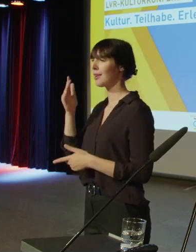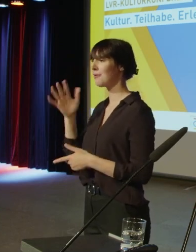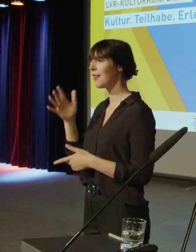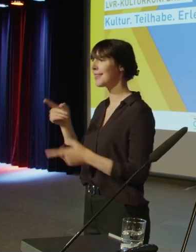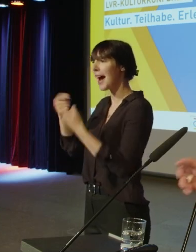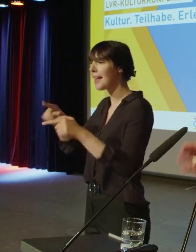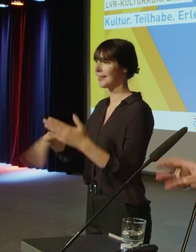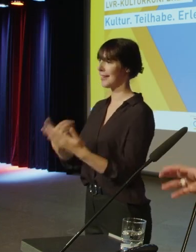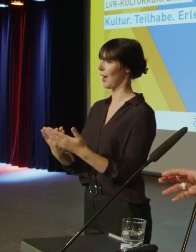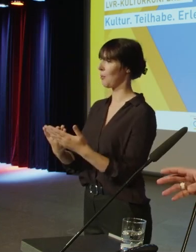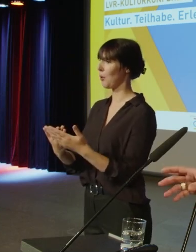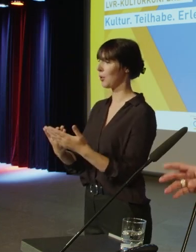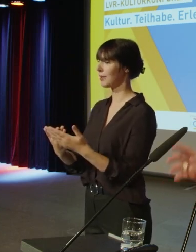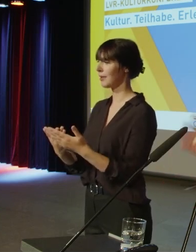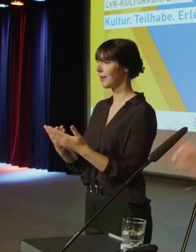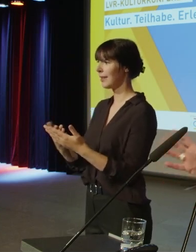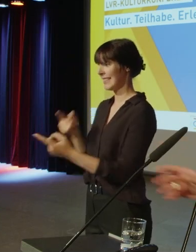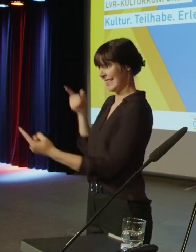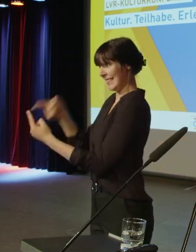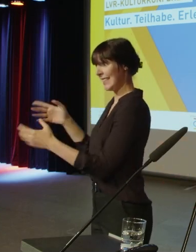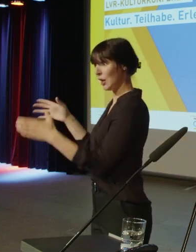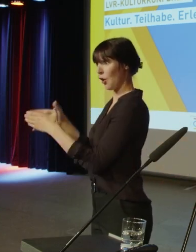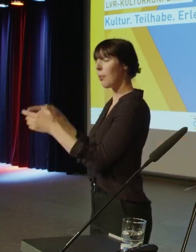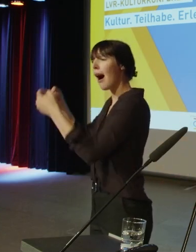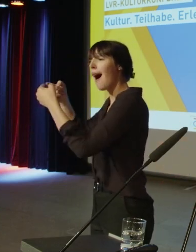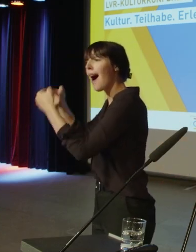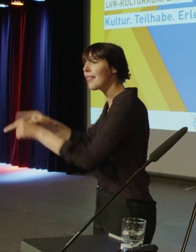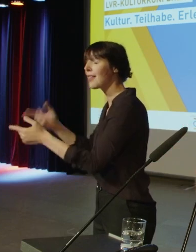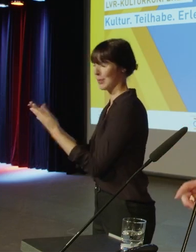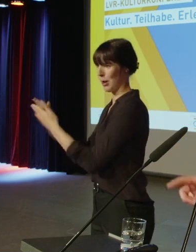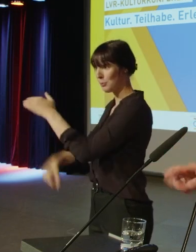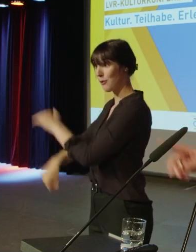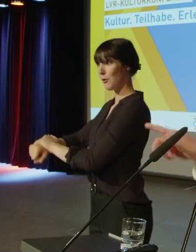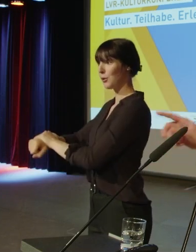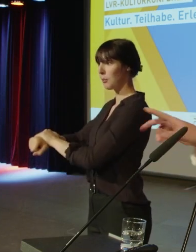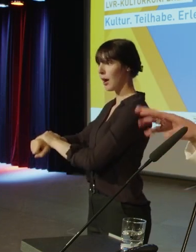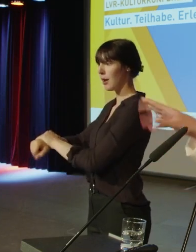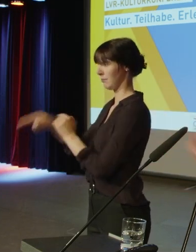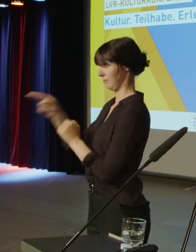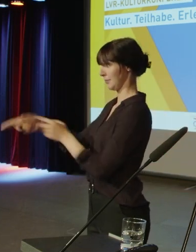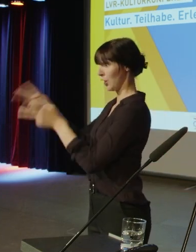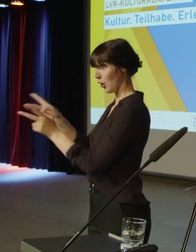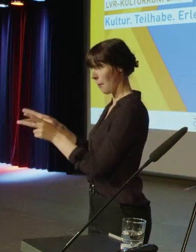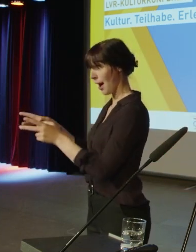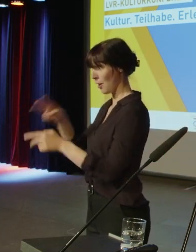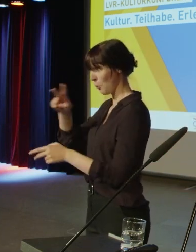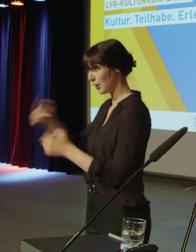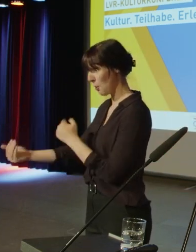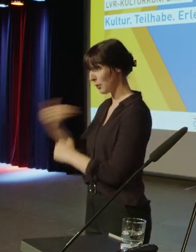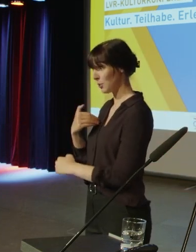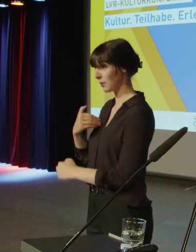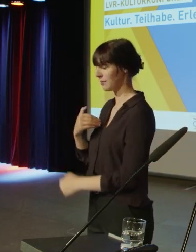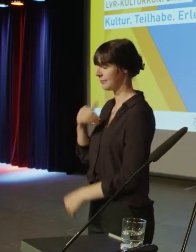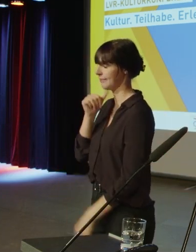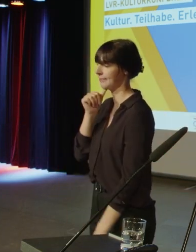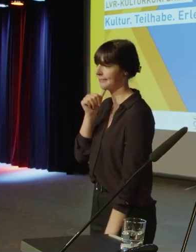wir sagen, jetzt sprechen wir mal diejenigen an, die in 100 Jahren sonst nicht ins Theater gegangen wären, die aber sagen, das hört sich irgendwie so an, als würde das ein lustiger Abend